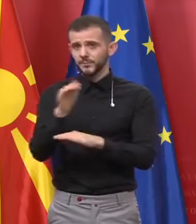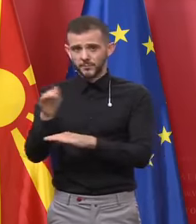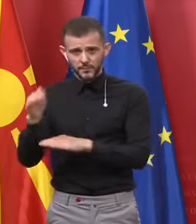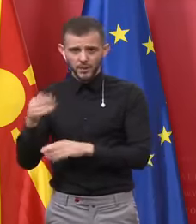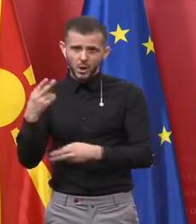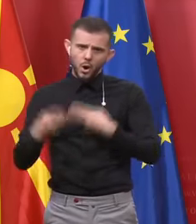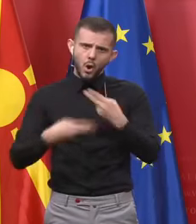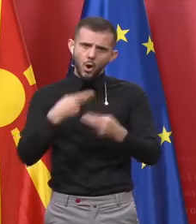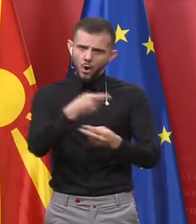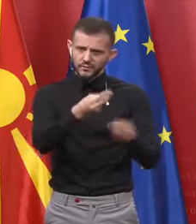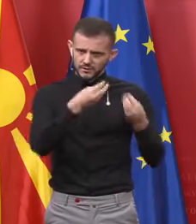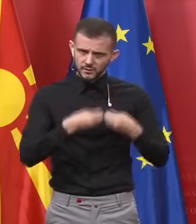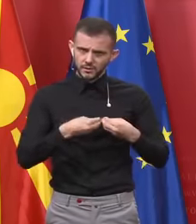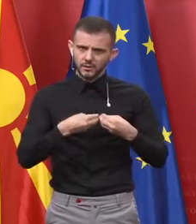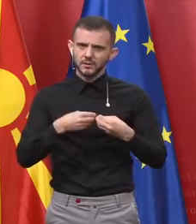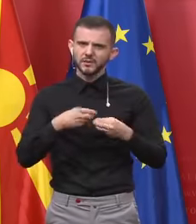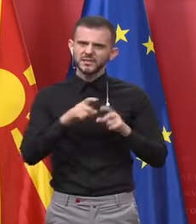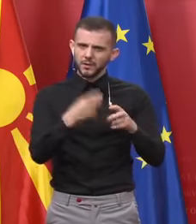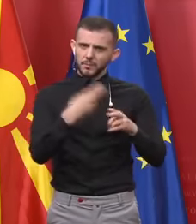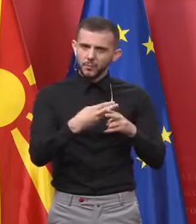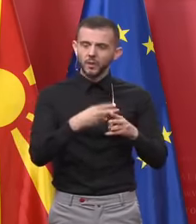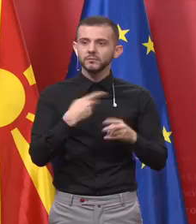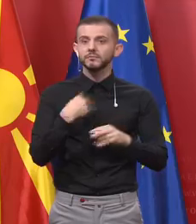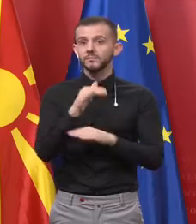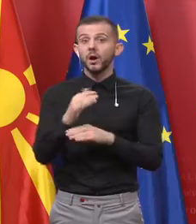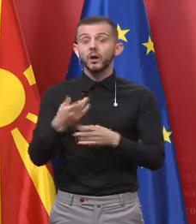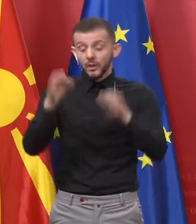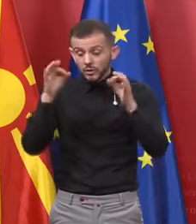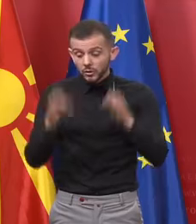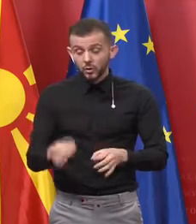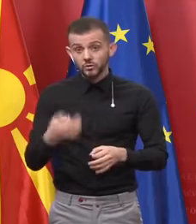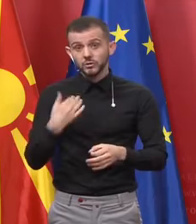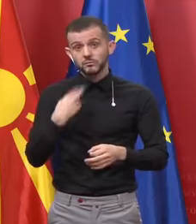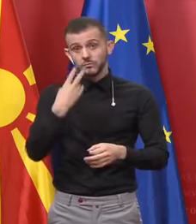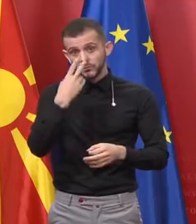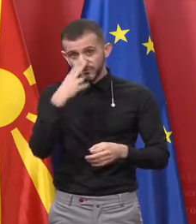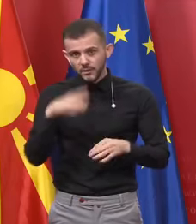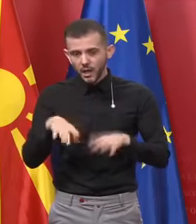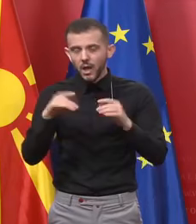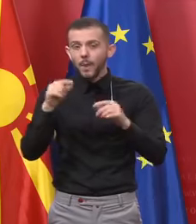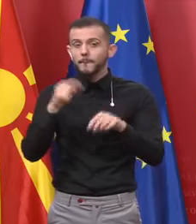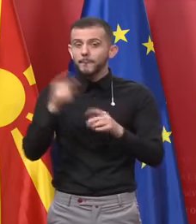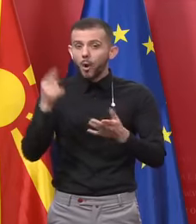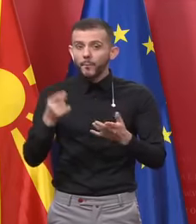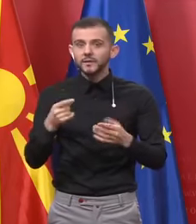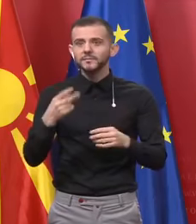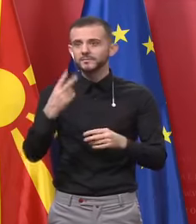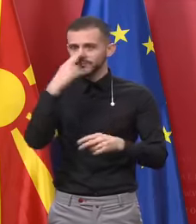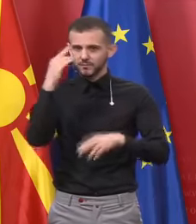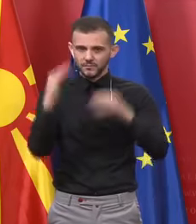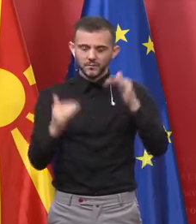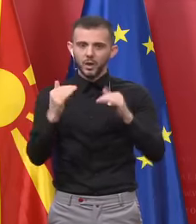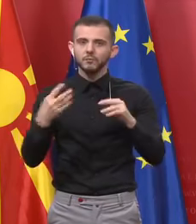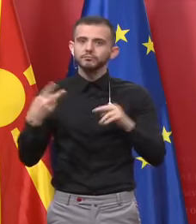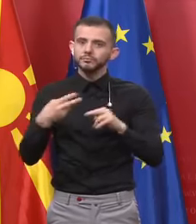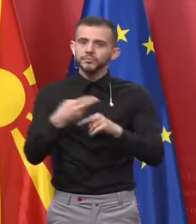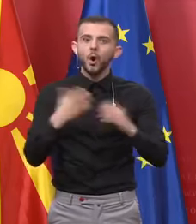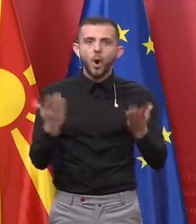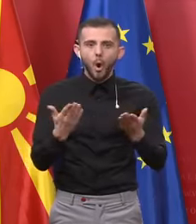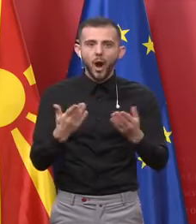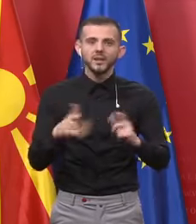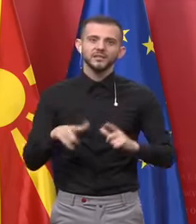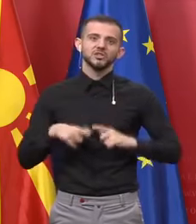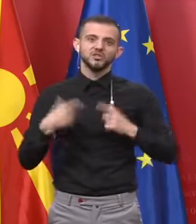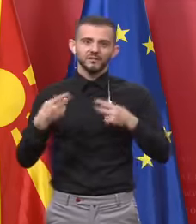од Комисијата за заразни болести, за да точно кога ќе се оцени моментот, прво се тргнат овие рестриктивни мерки, второ животот